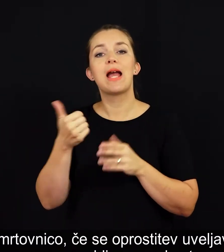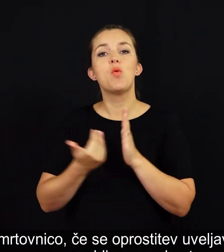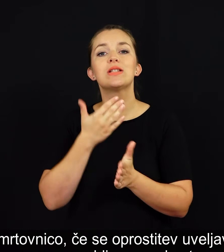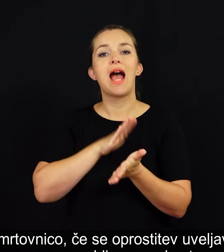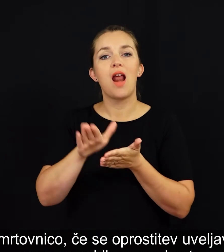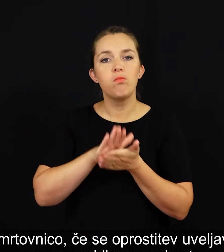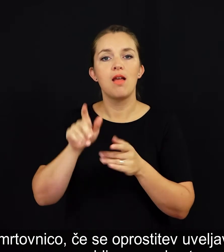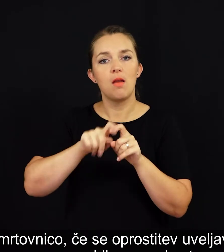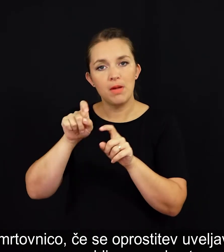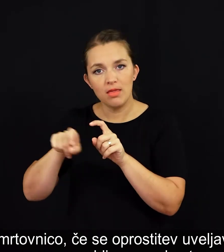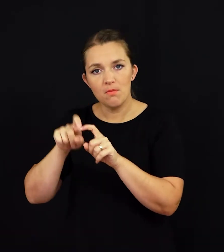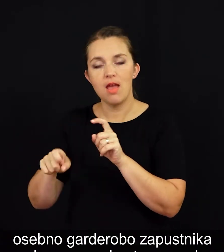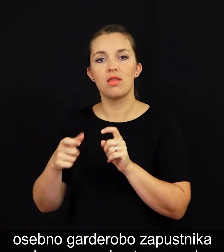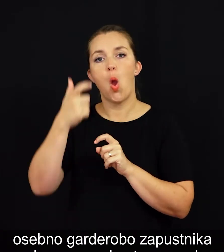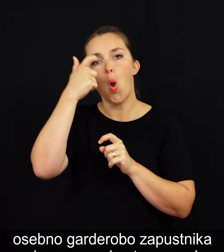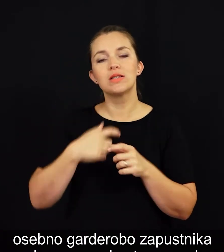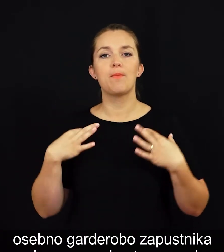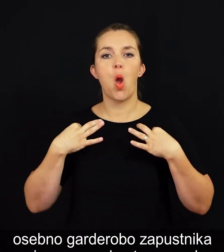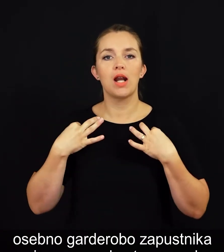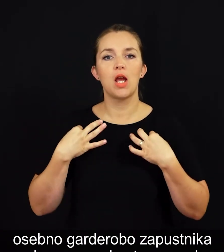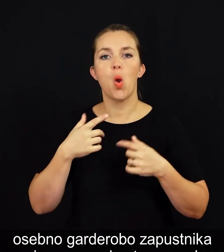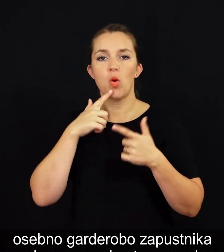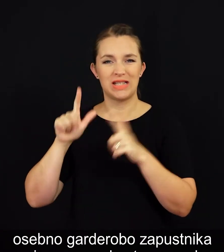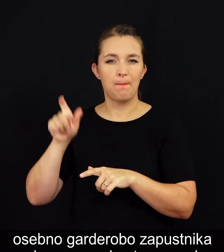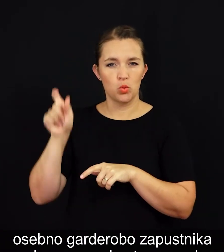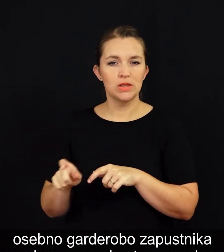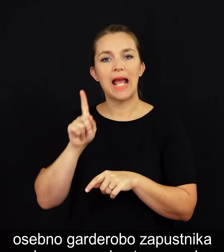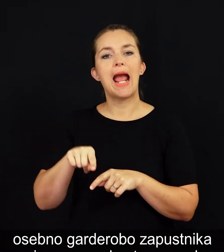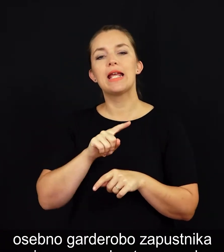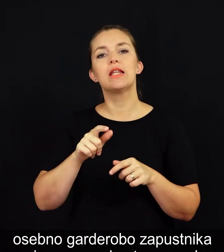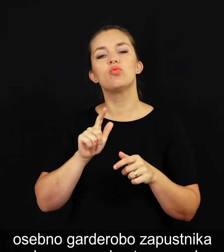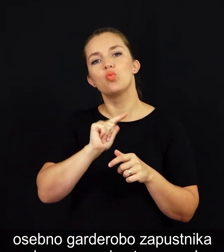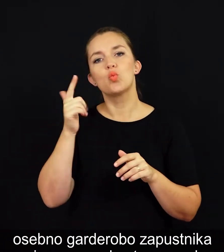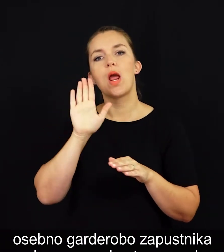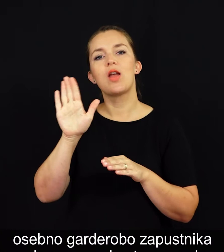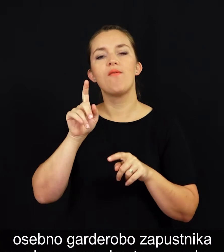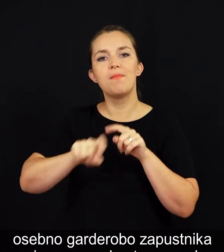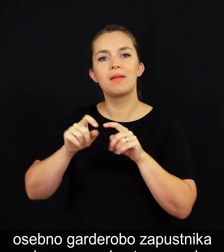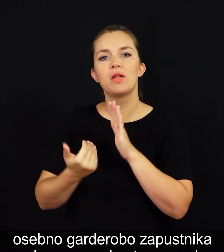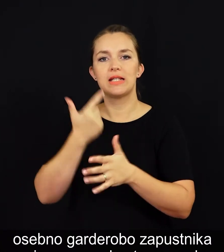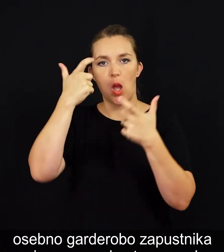rabljene predmete, osebno garderobo zapustnika in druge njegove predmete za osebno rabo.